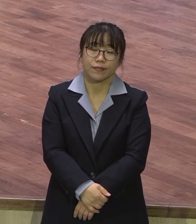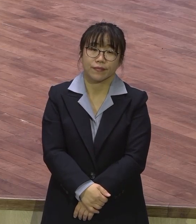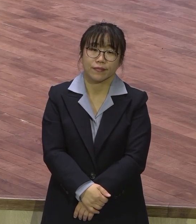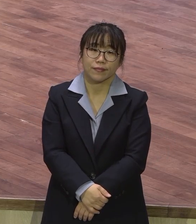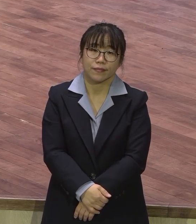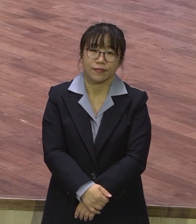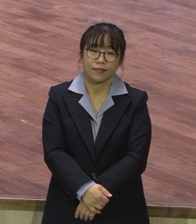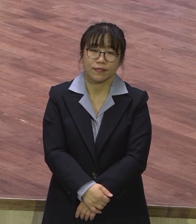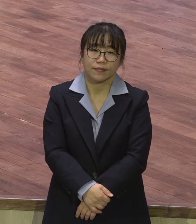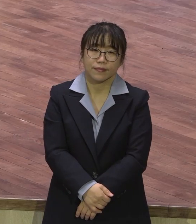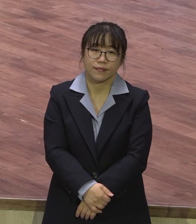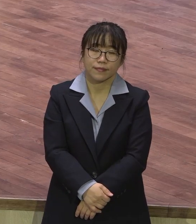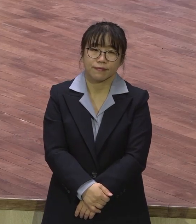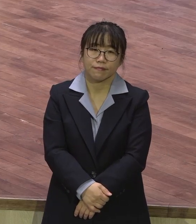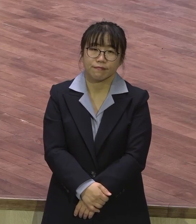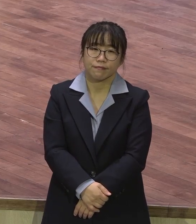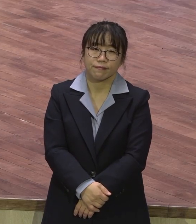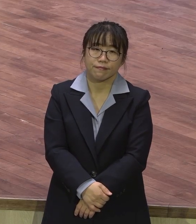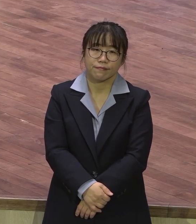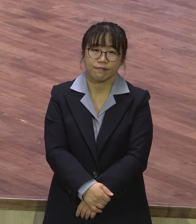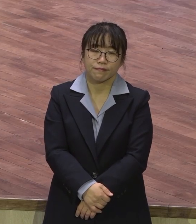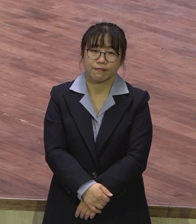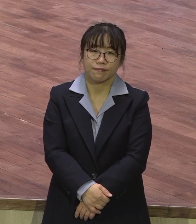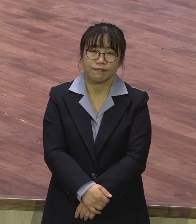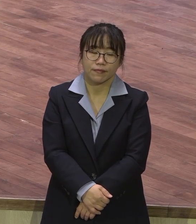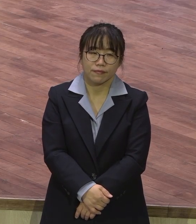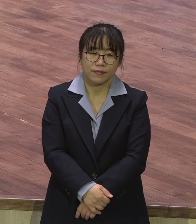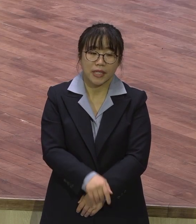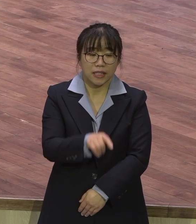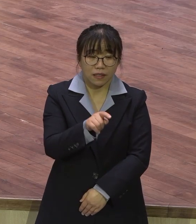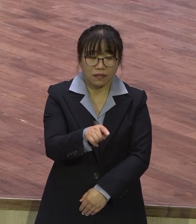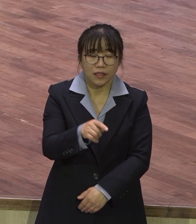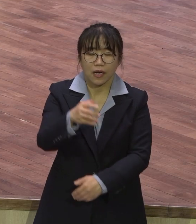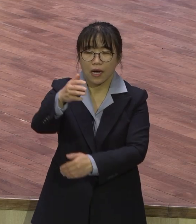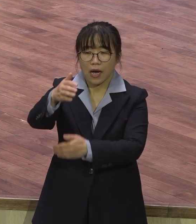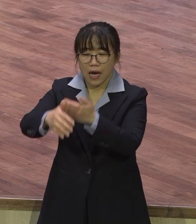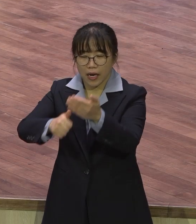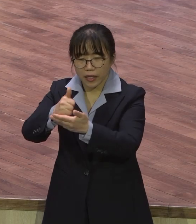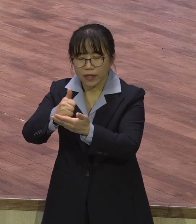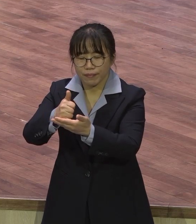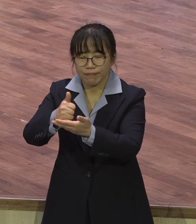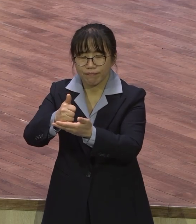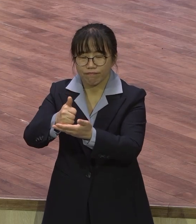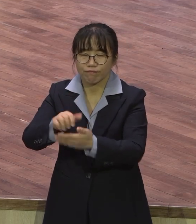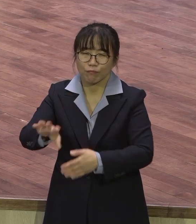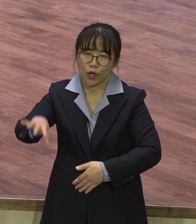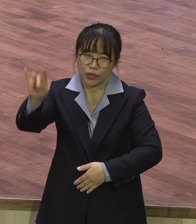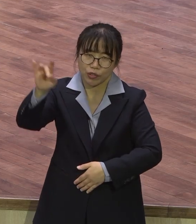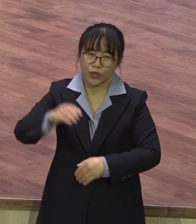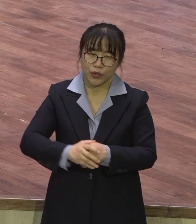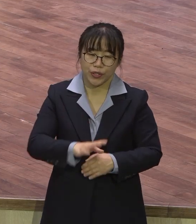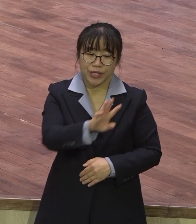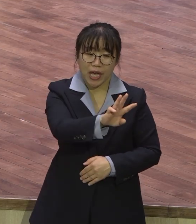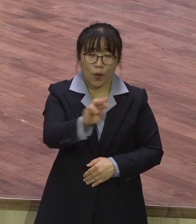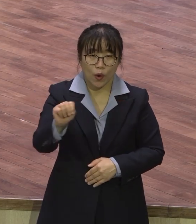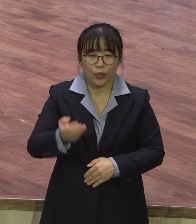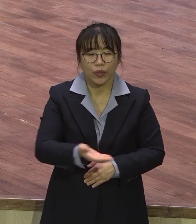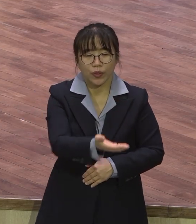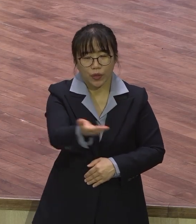그만큼 하나님이냐 물질이냐 우리 영교 성도들은 그만큼